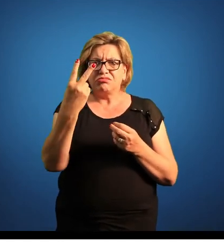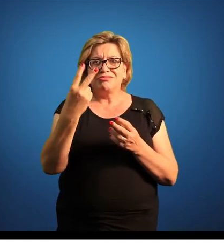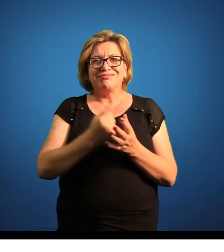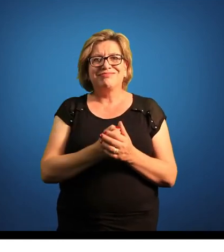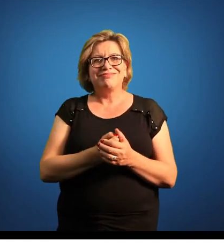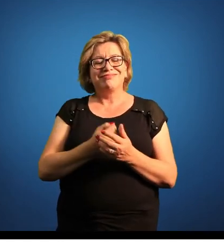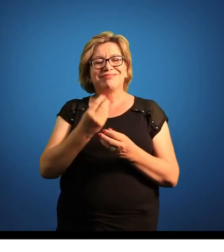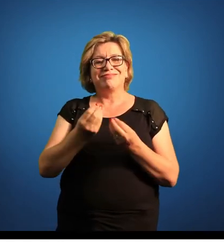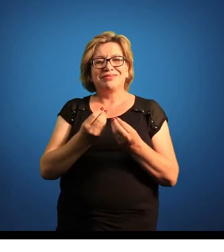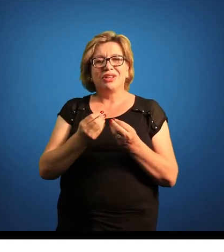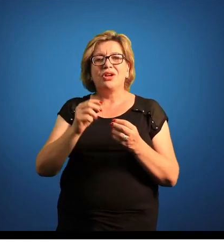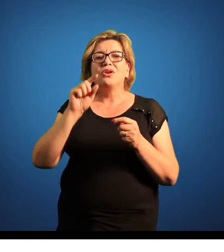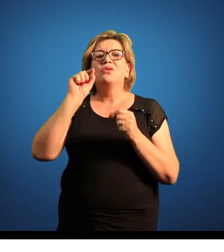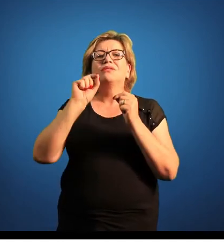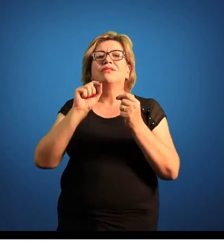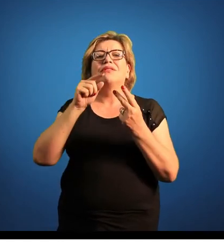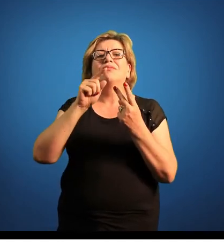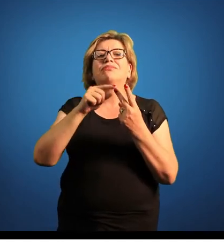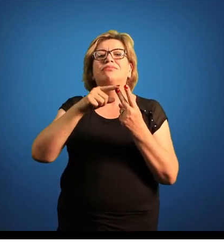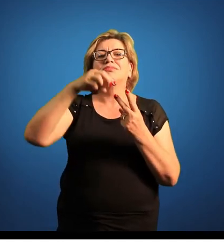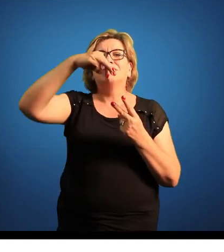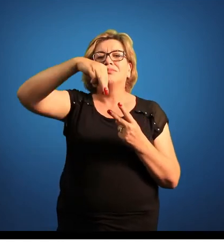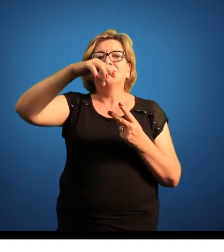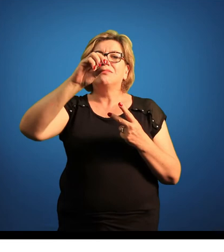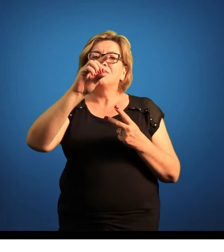um. Qual é a moda?